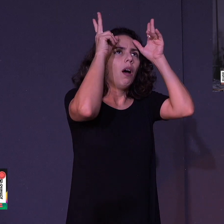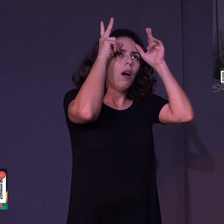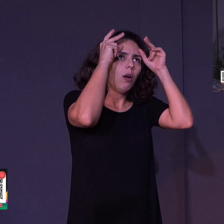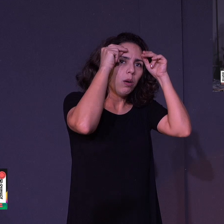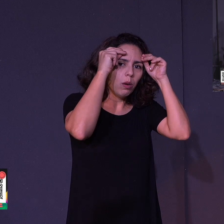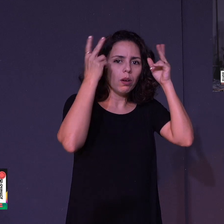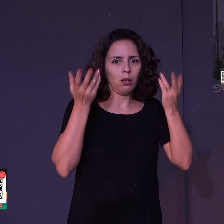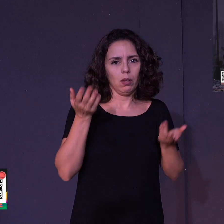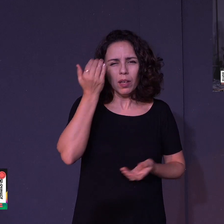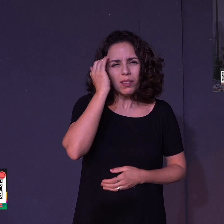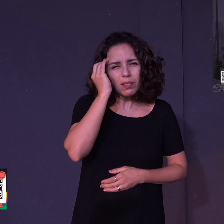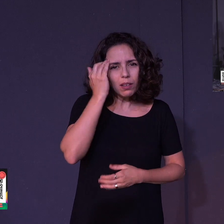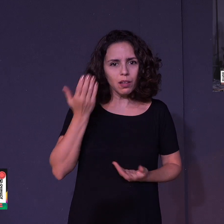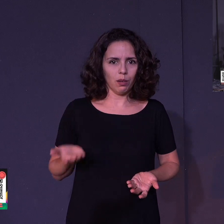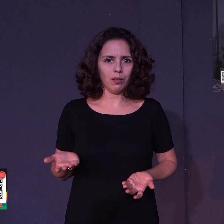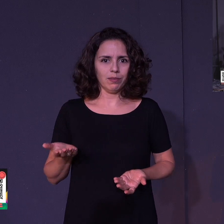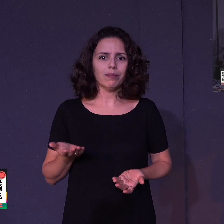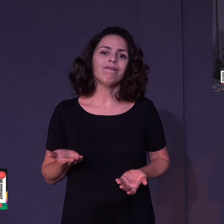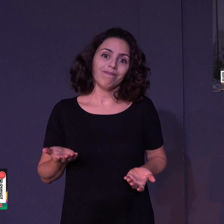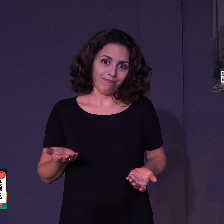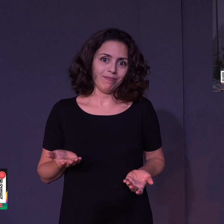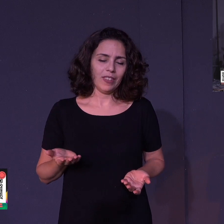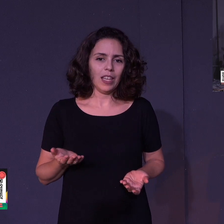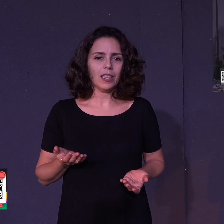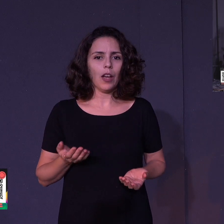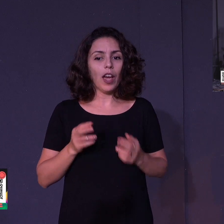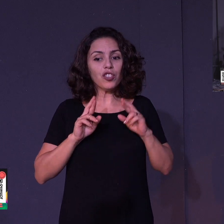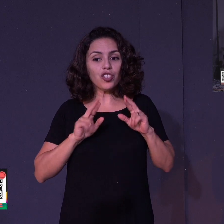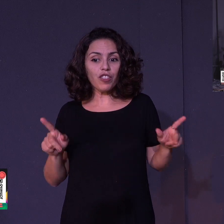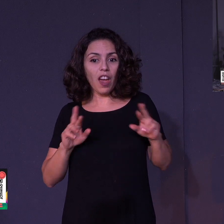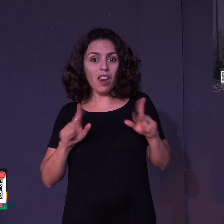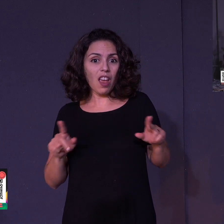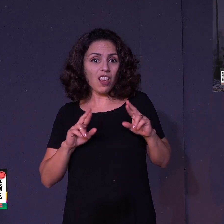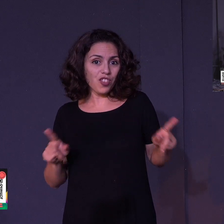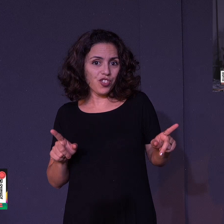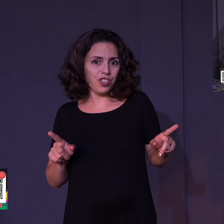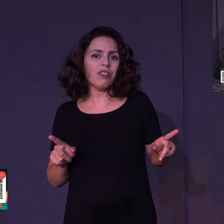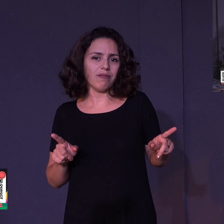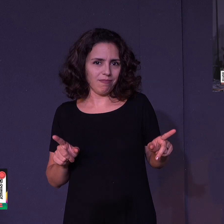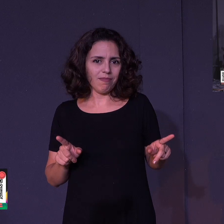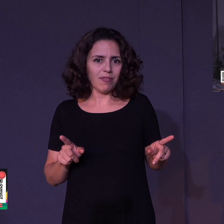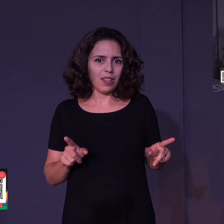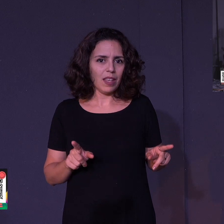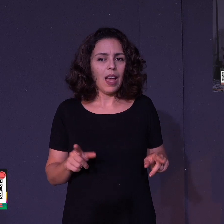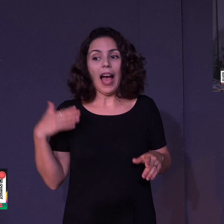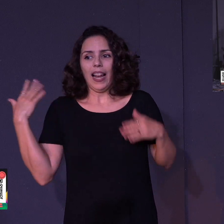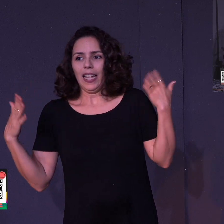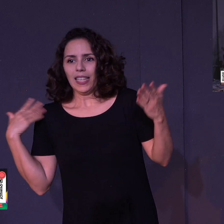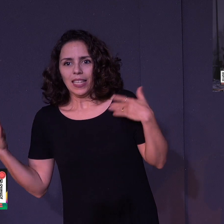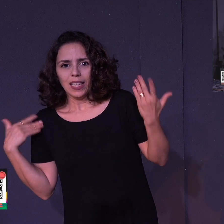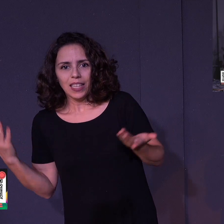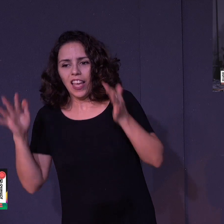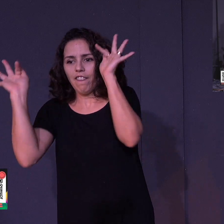vida cada impressão que nós temos acerca do fim, da tristeza, da alegria, da felicidade, da dor, é justamente